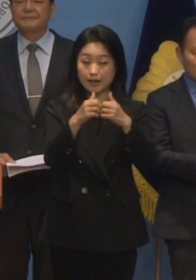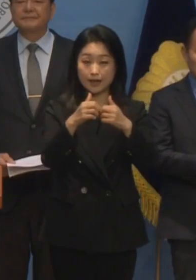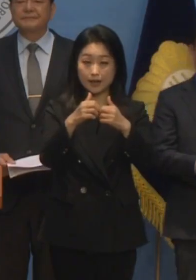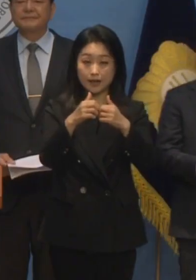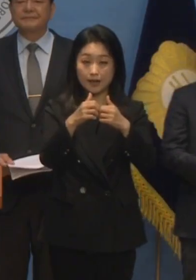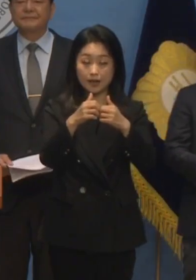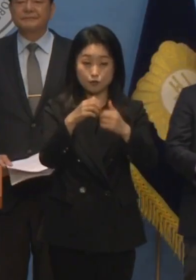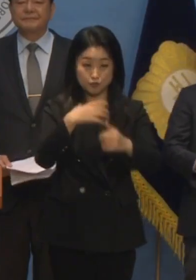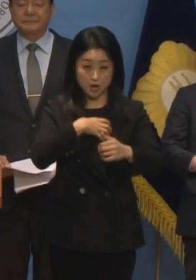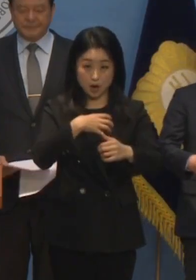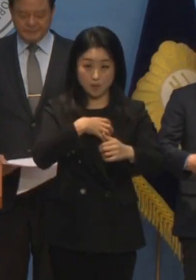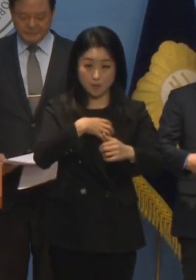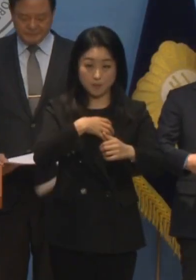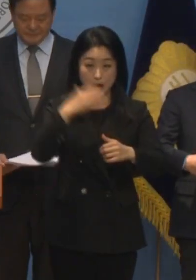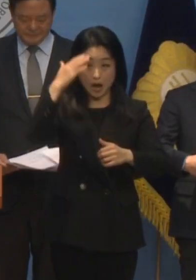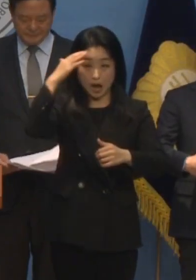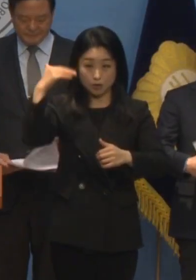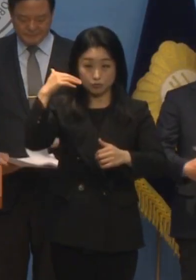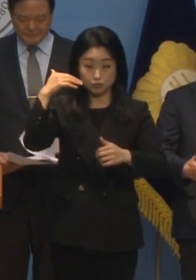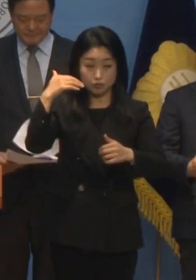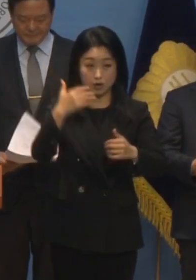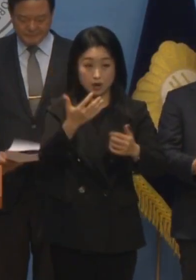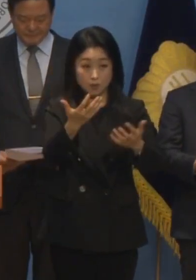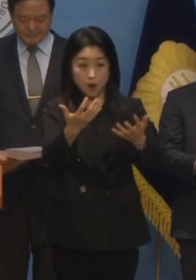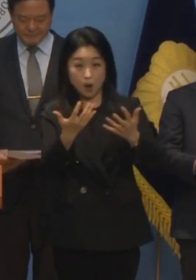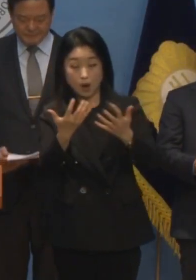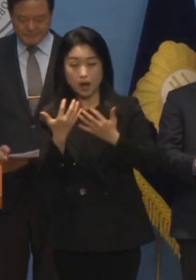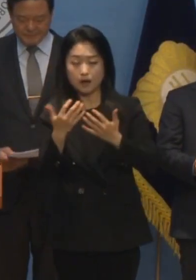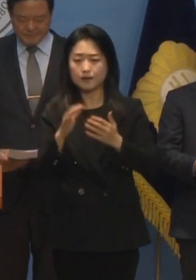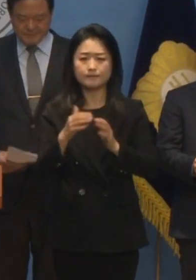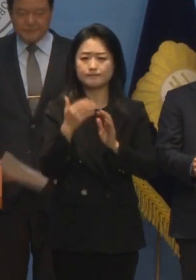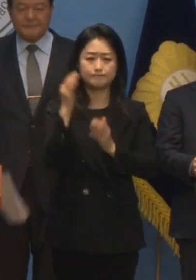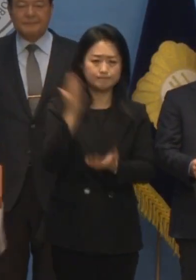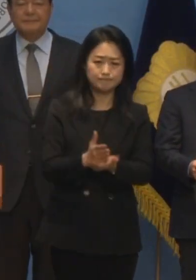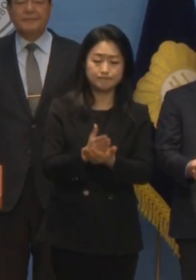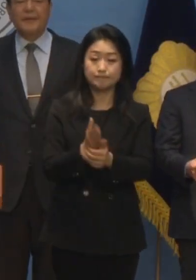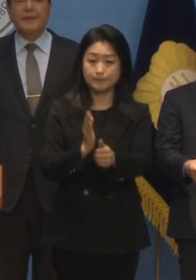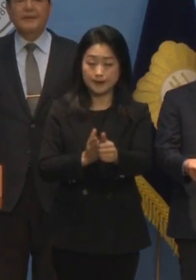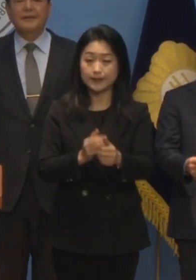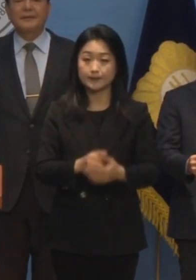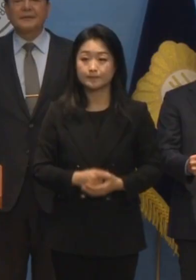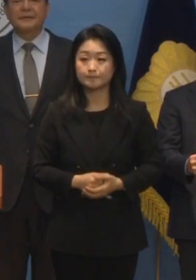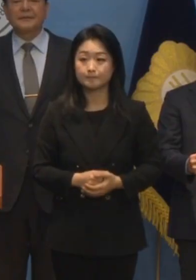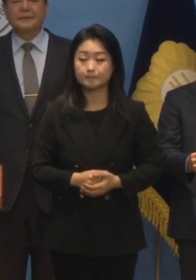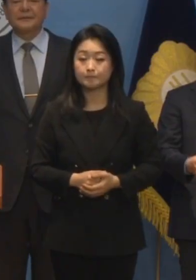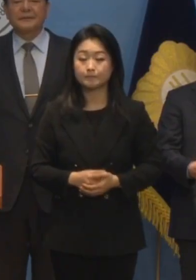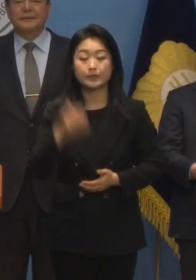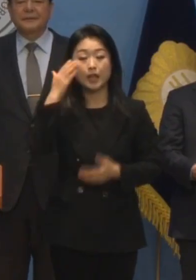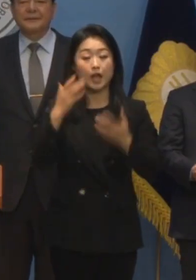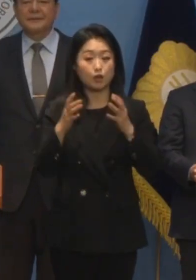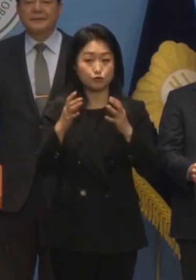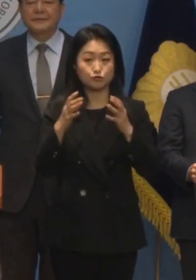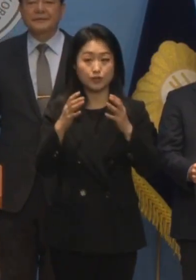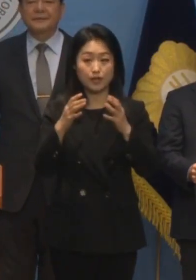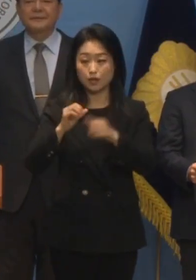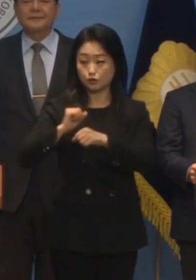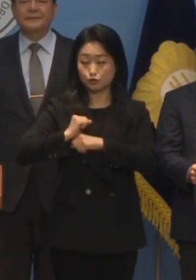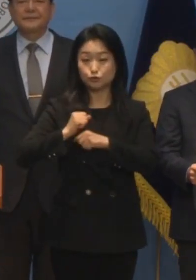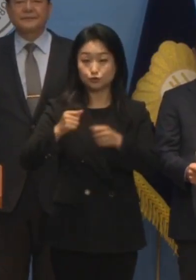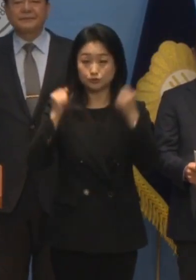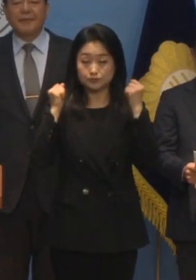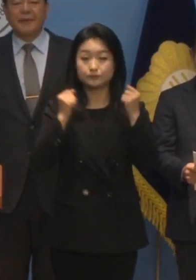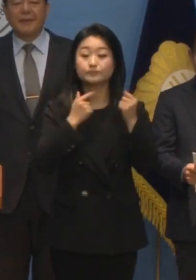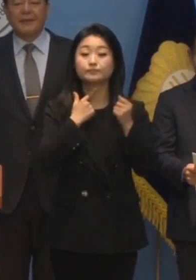한반도로 가져오는 위험천만한 행위를 즉각 중단하라. 우리는 대한민국의 예비역